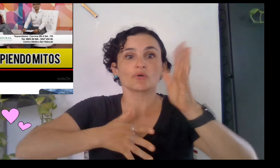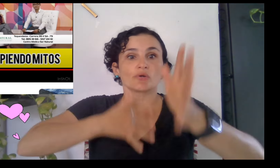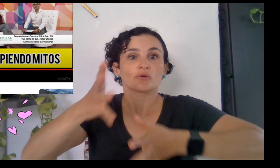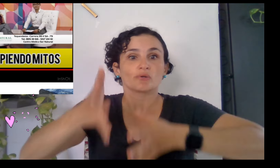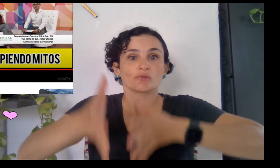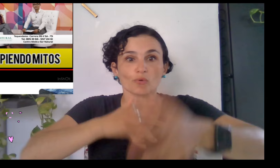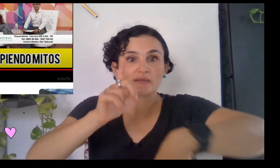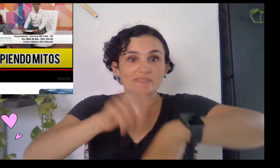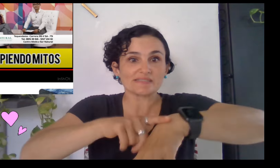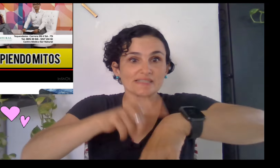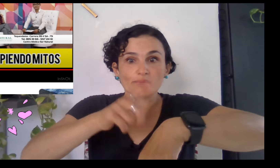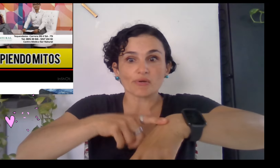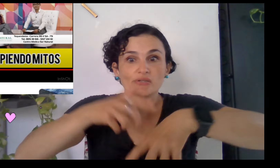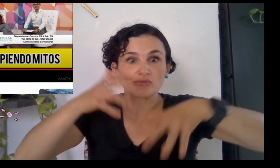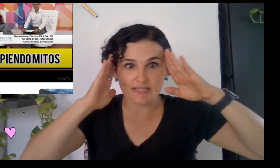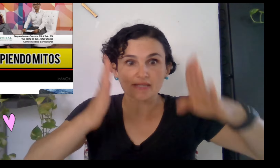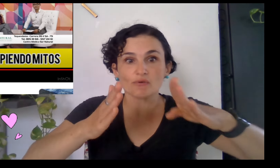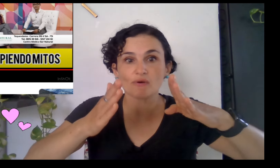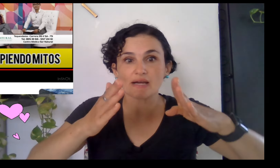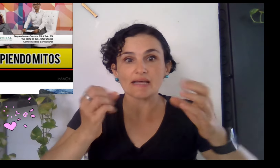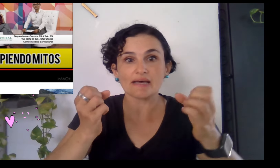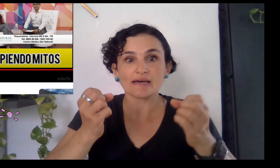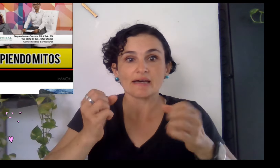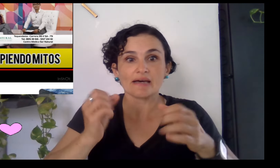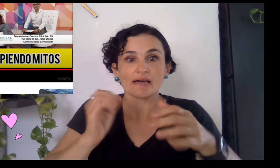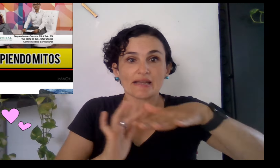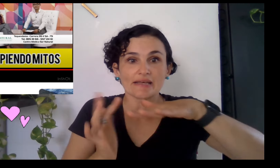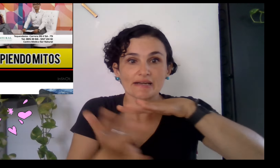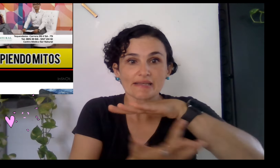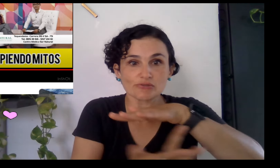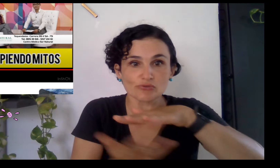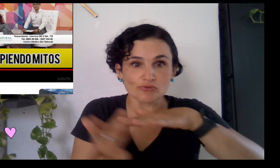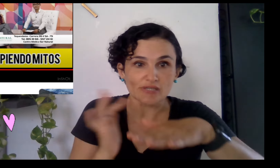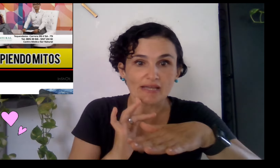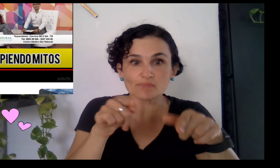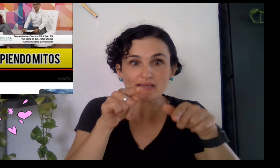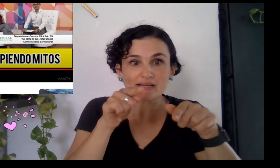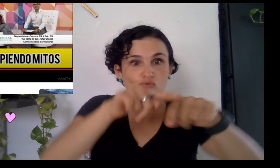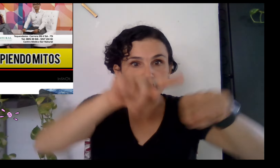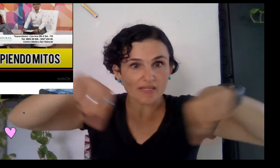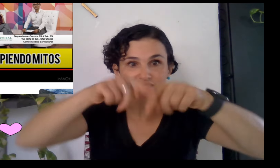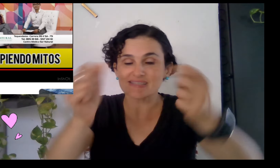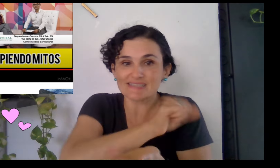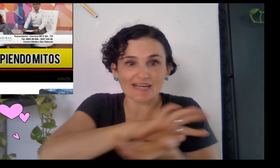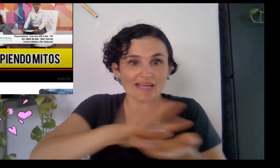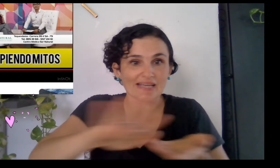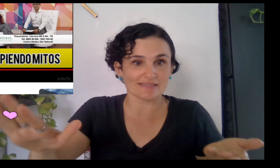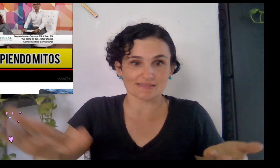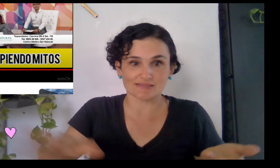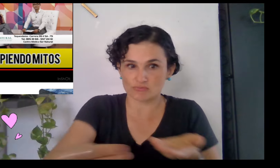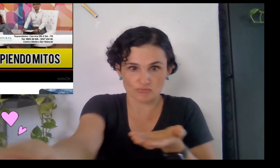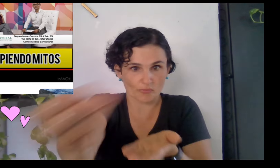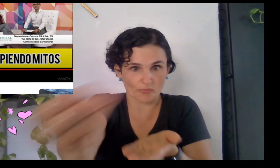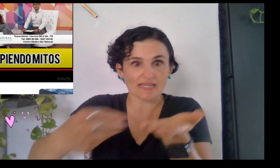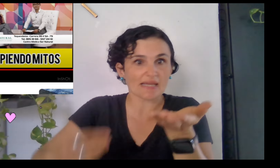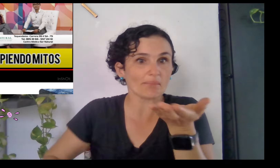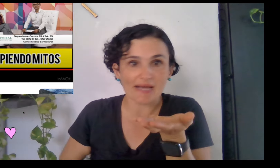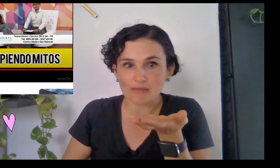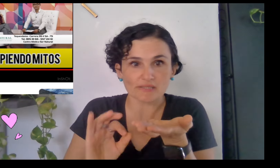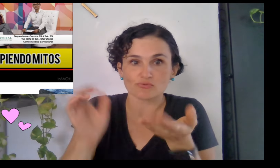tiempo que yo le dedico acá a las redes sociales es para ustedes y es gratis. No me tienen que pagar un peso,